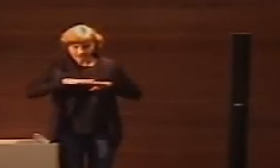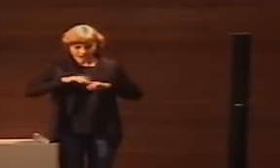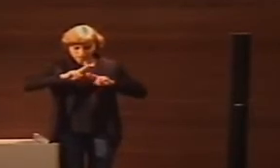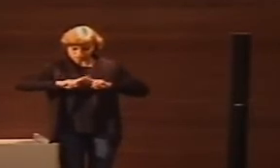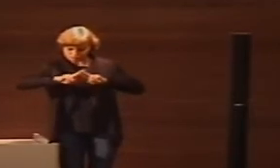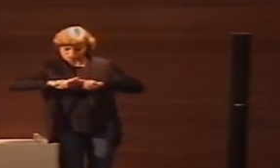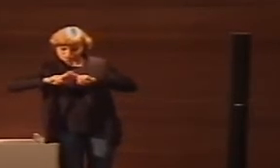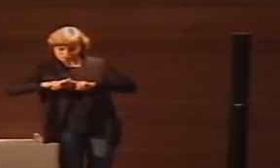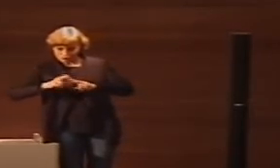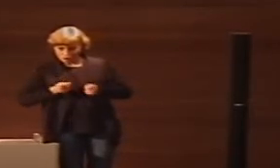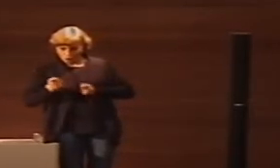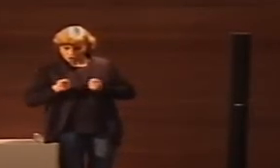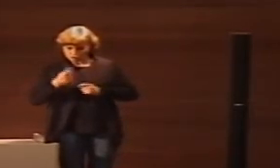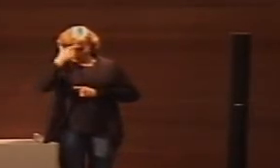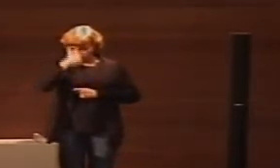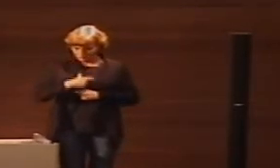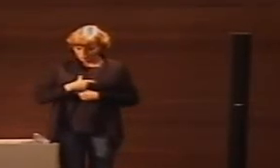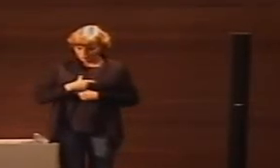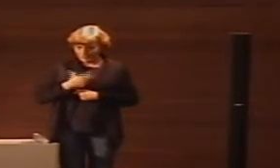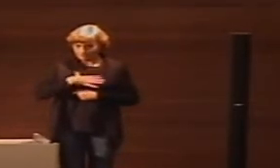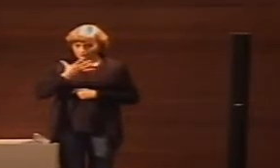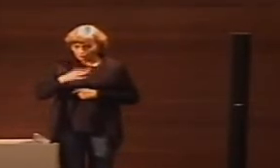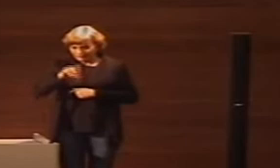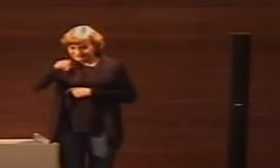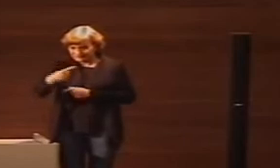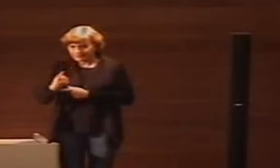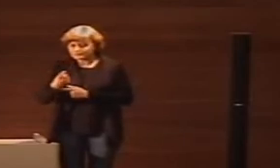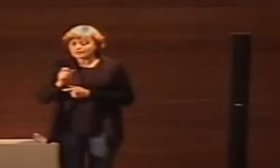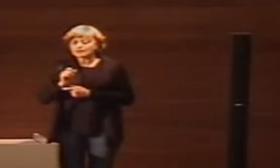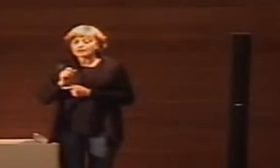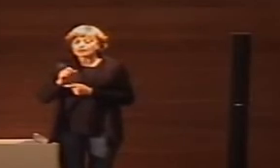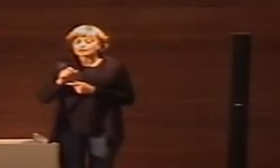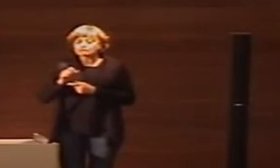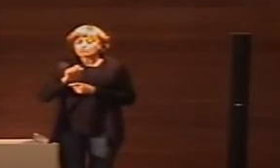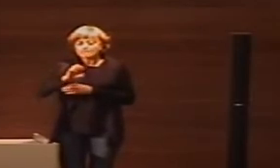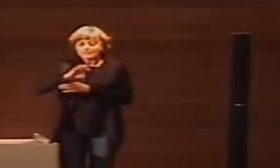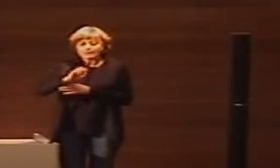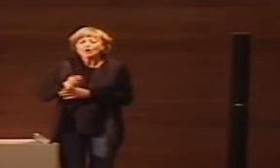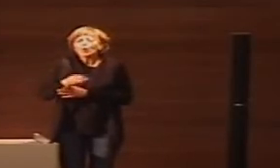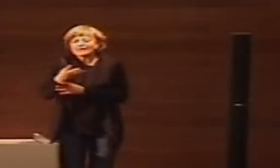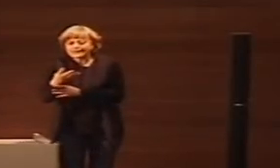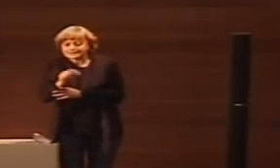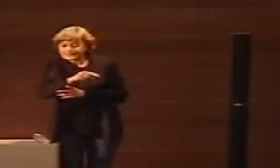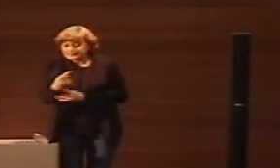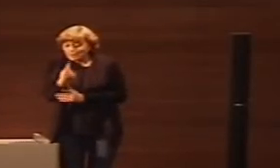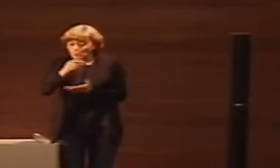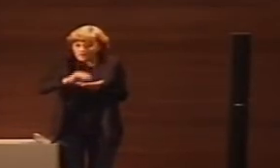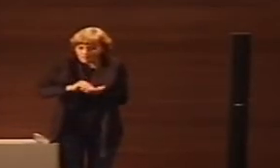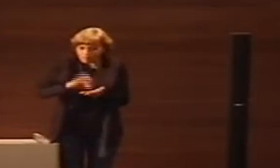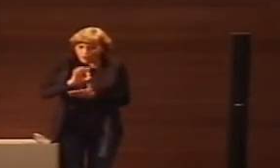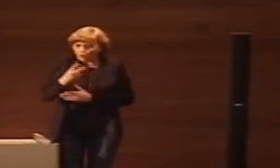actuales, reducción de número de emplazamientos, reducción de frecuencias, que pueden permitir ahorros que pueden ser reinvertidos